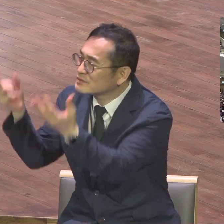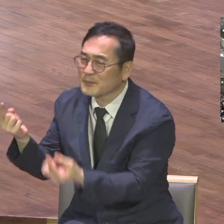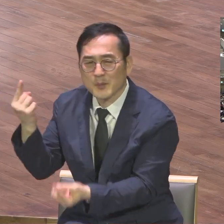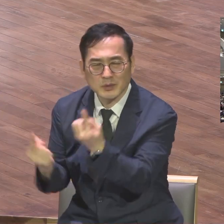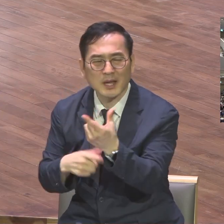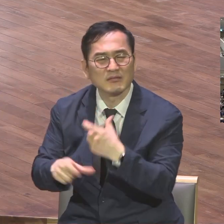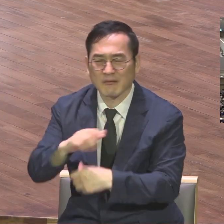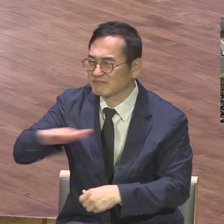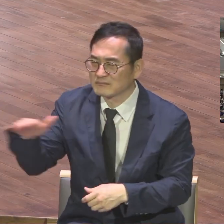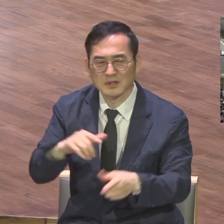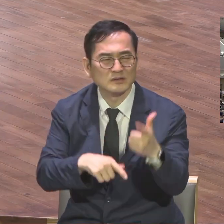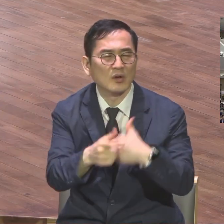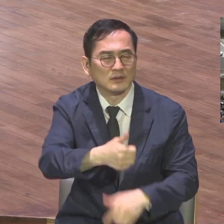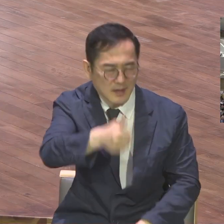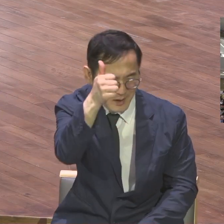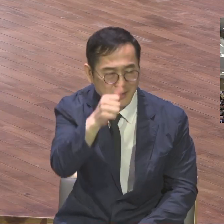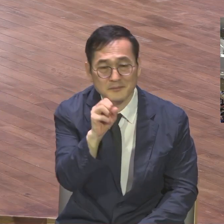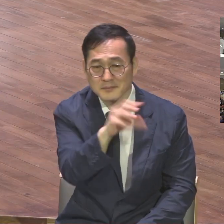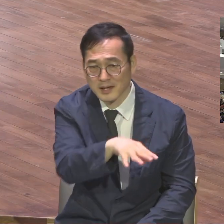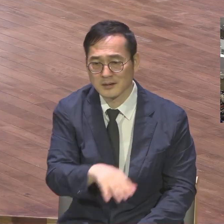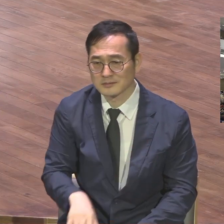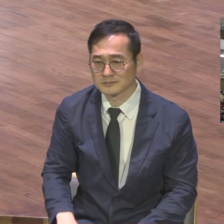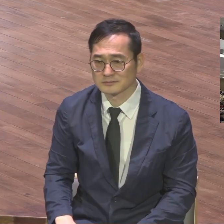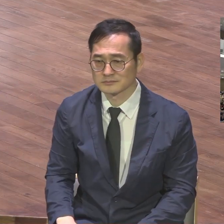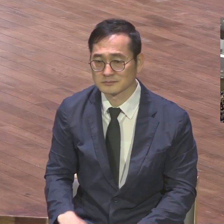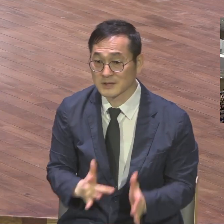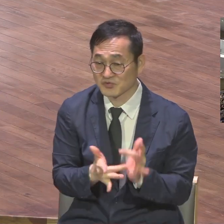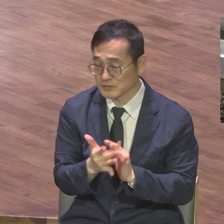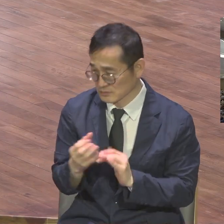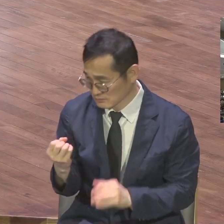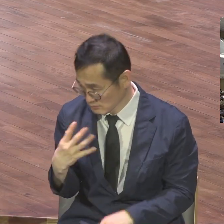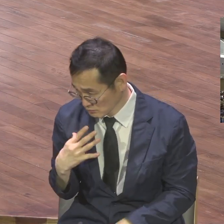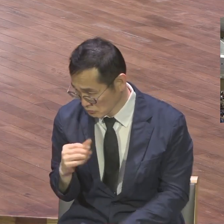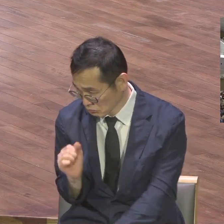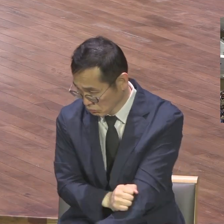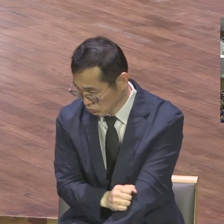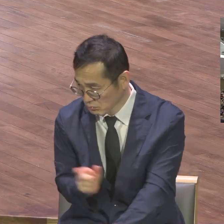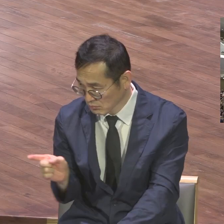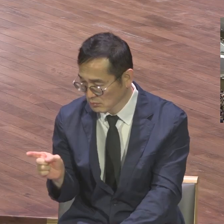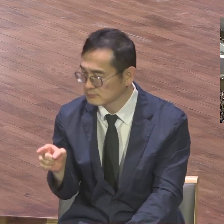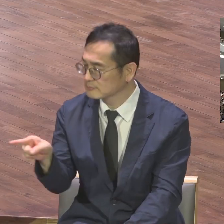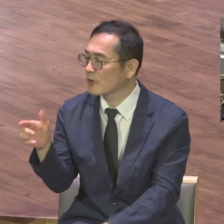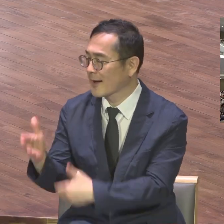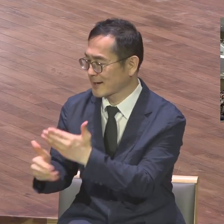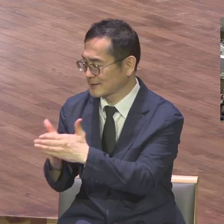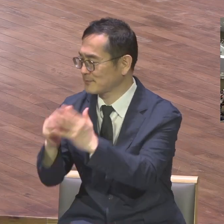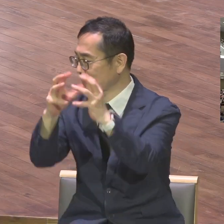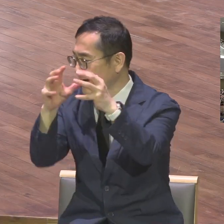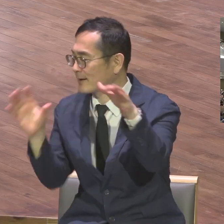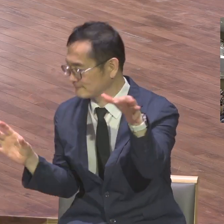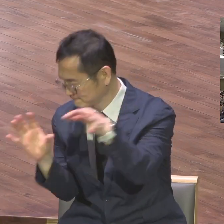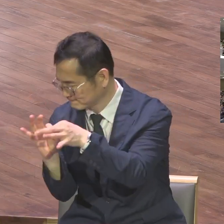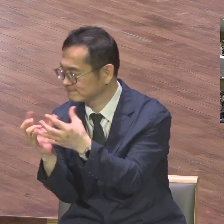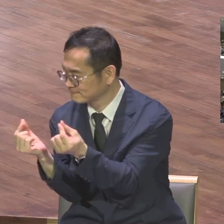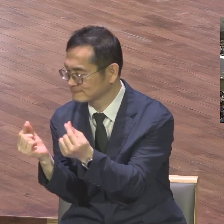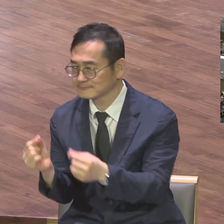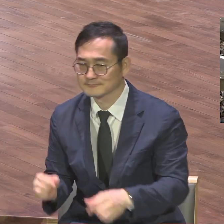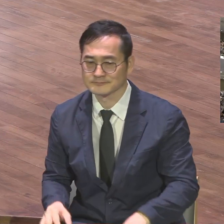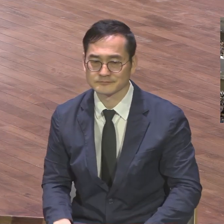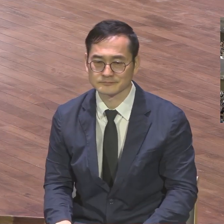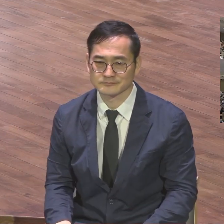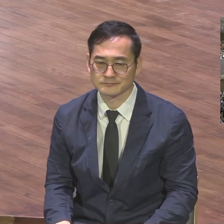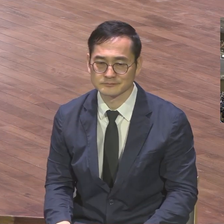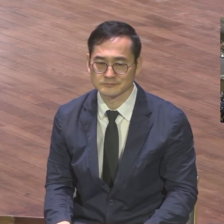나으니이다. 예수께서 그가 지혜있게 대답함을 보시고 이르시되 너가 하나님의 나라에서 멀지않도다 하시니 그 후에